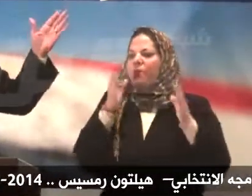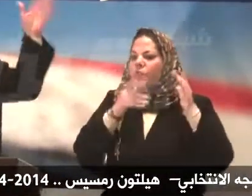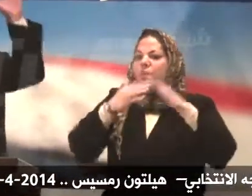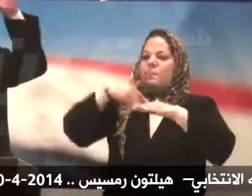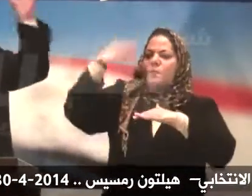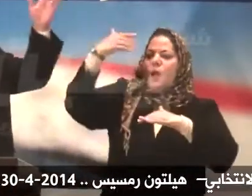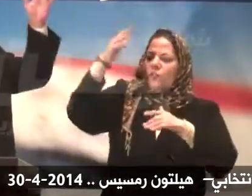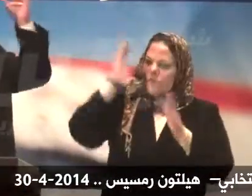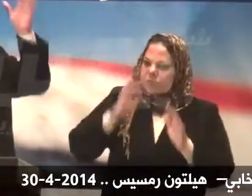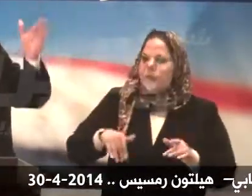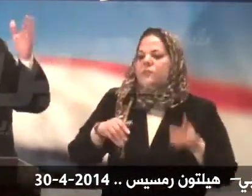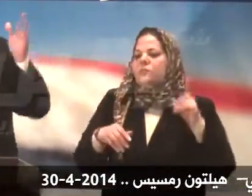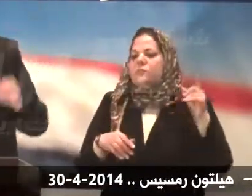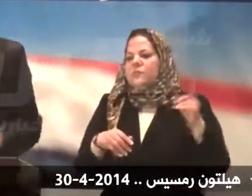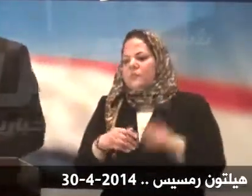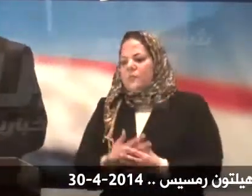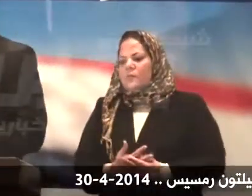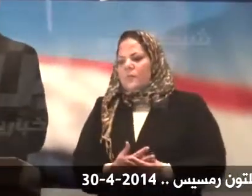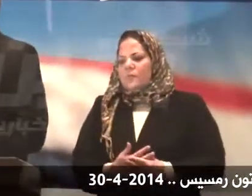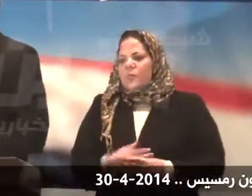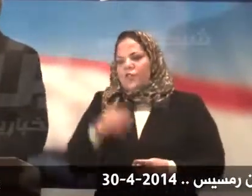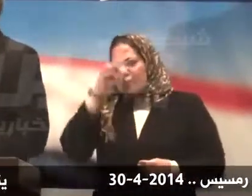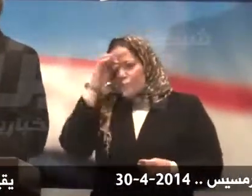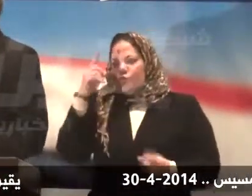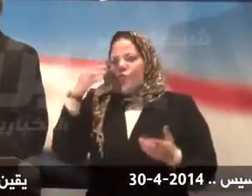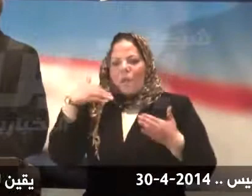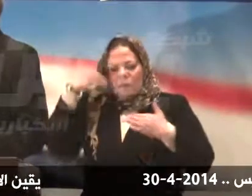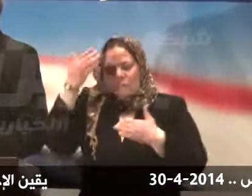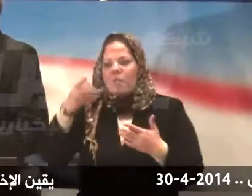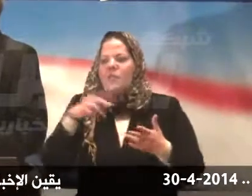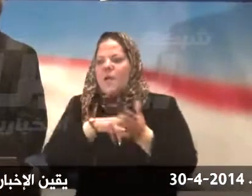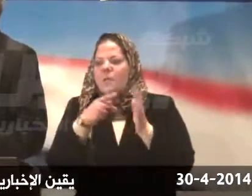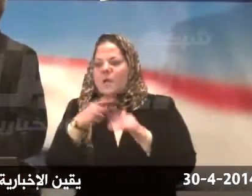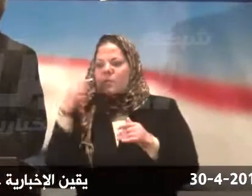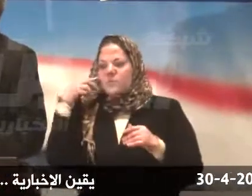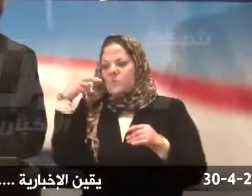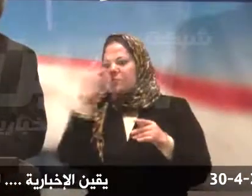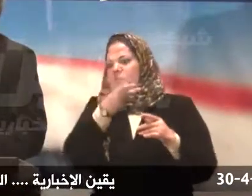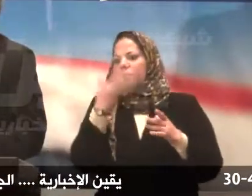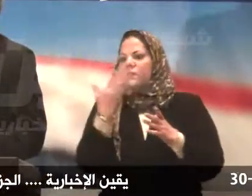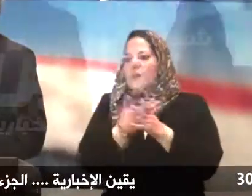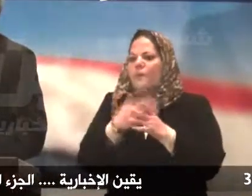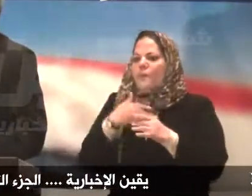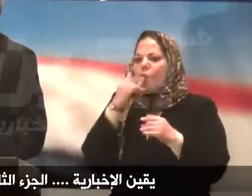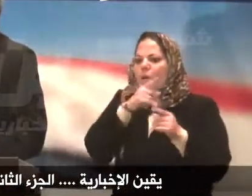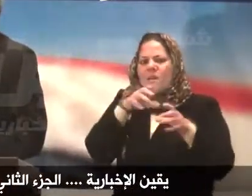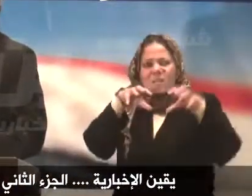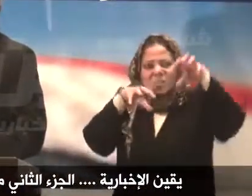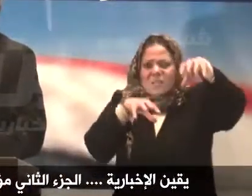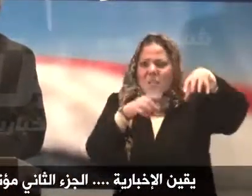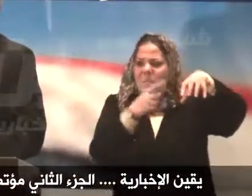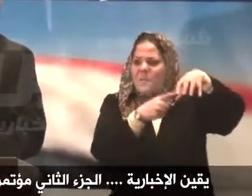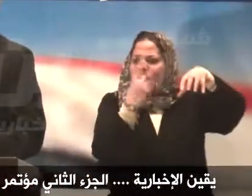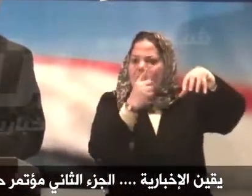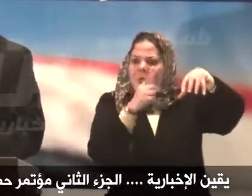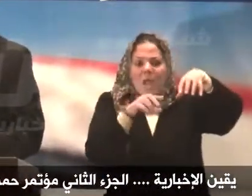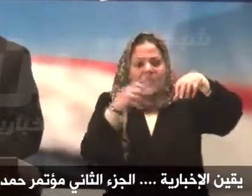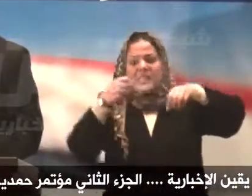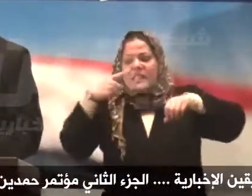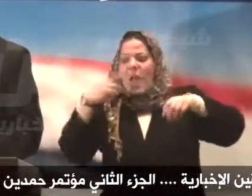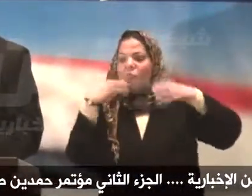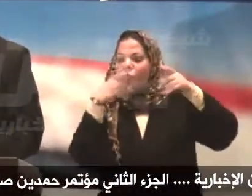بعده وبيحتكر التنميه والشاطئ. لا، مش على قد القريه